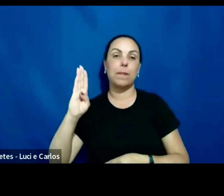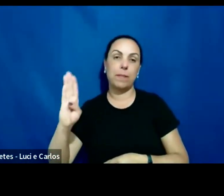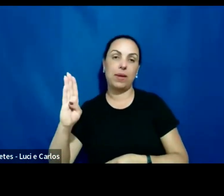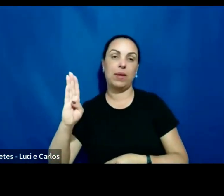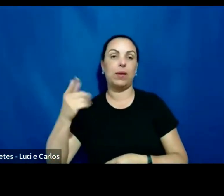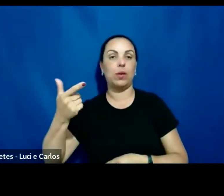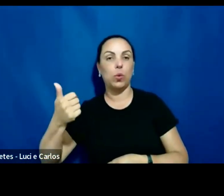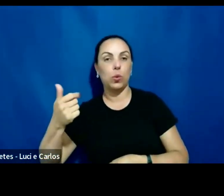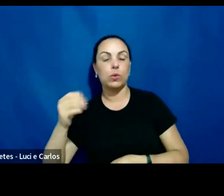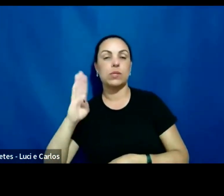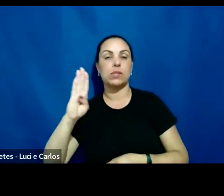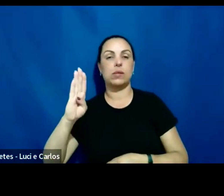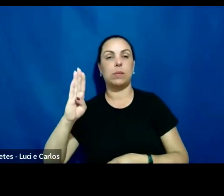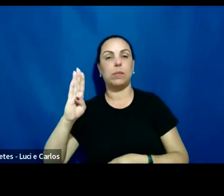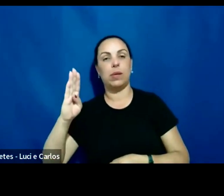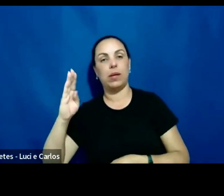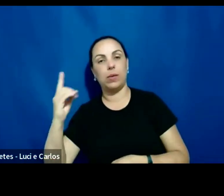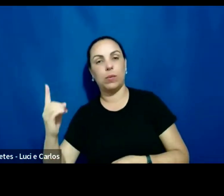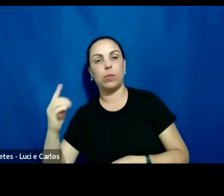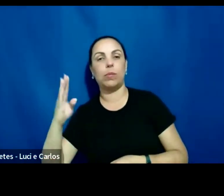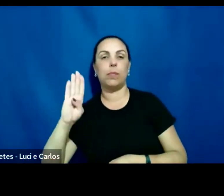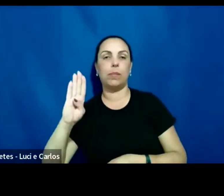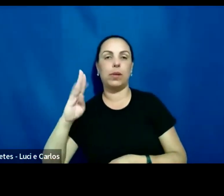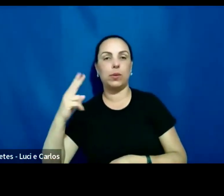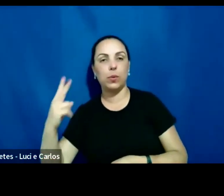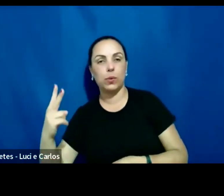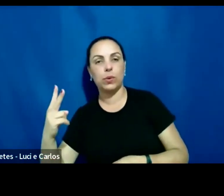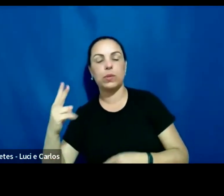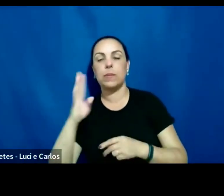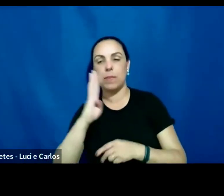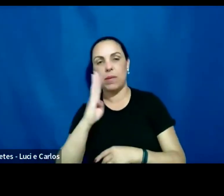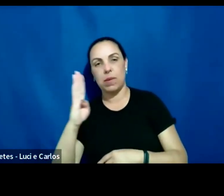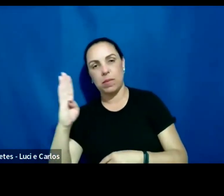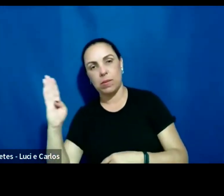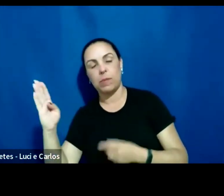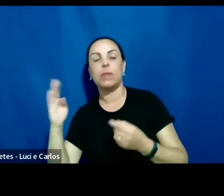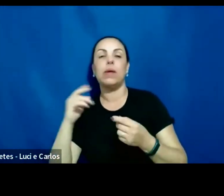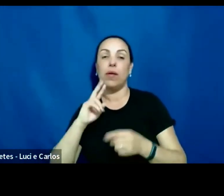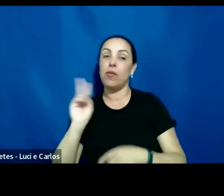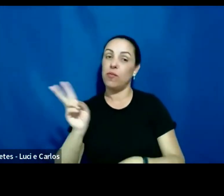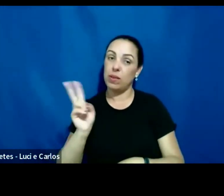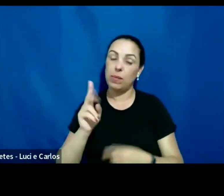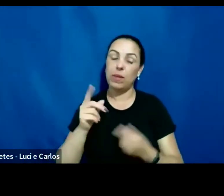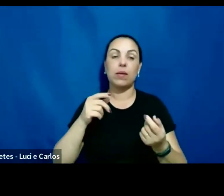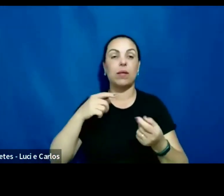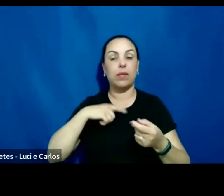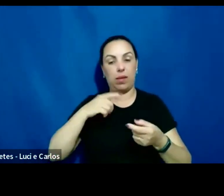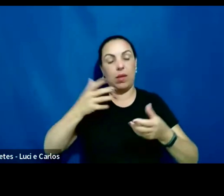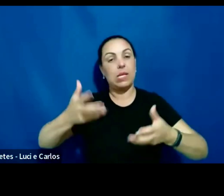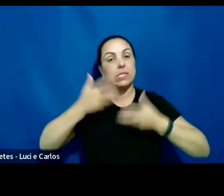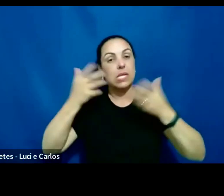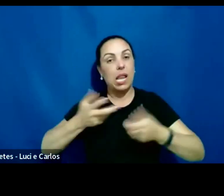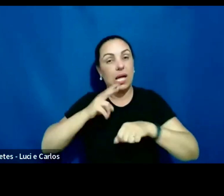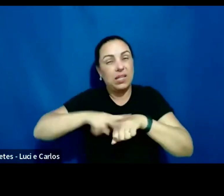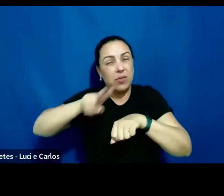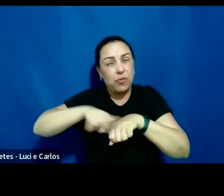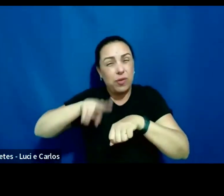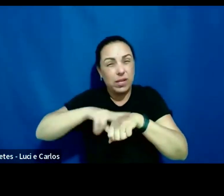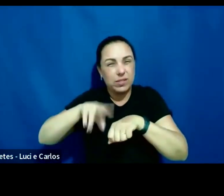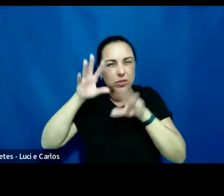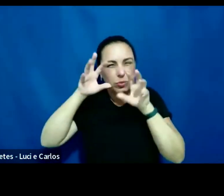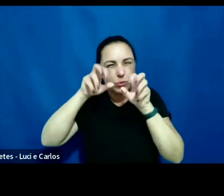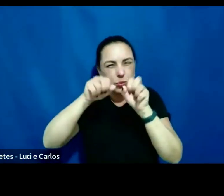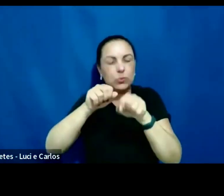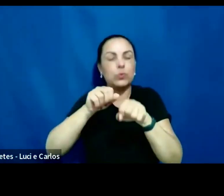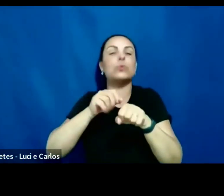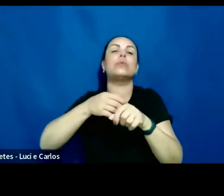Onde estão as vitaminas do complexo B? Castanhas, sementes, folhas verdes. As pessoas não consomem isso. A